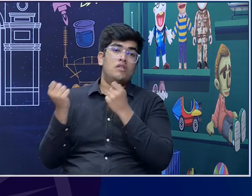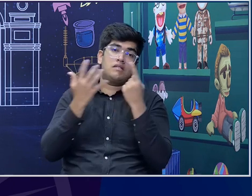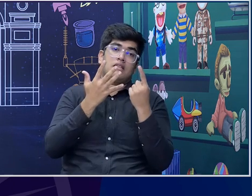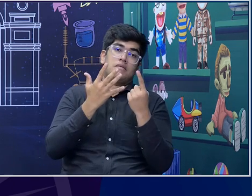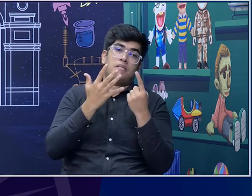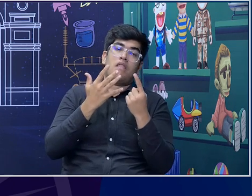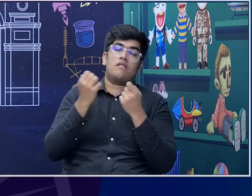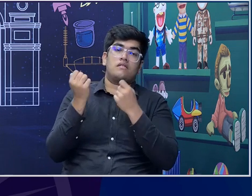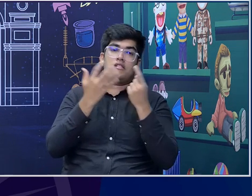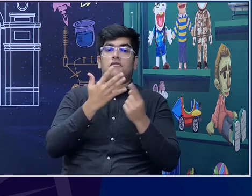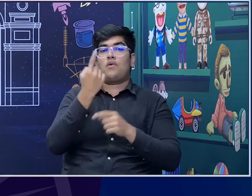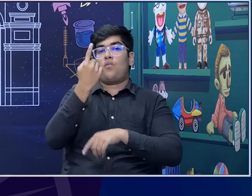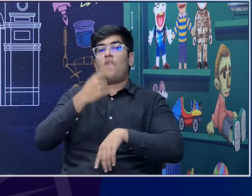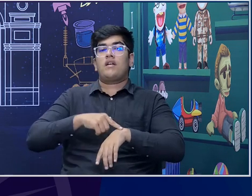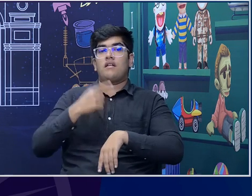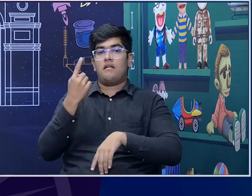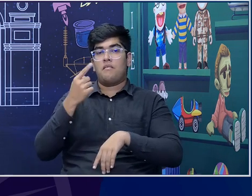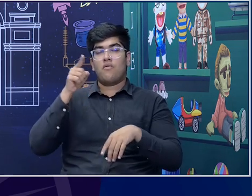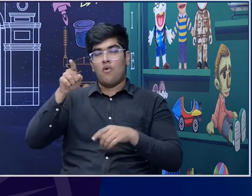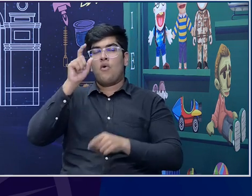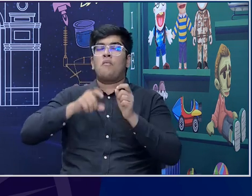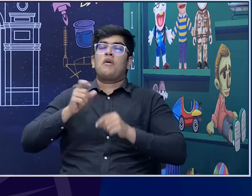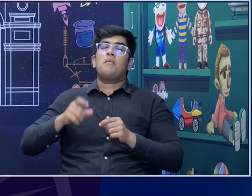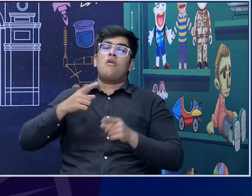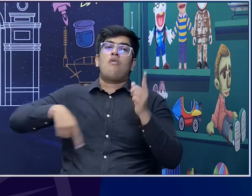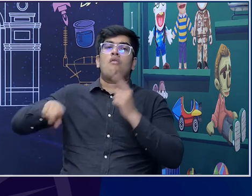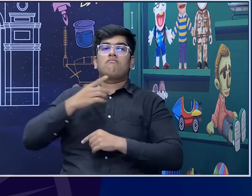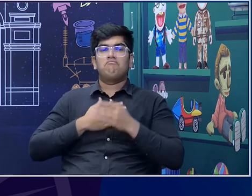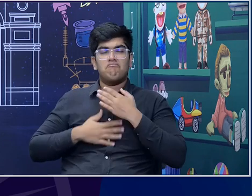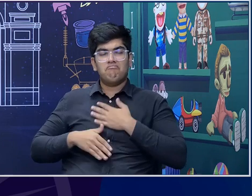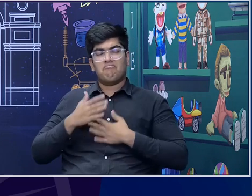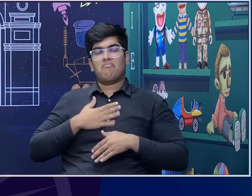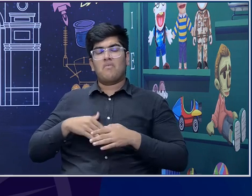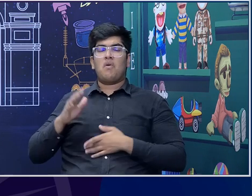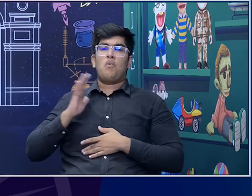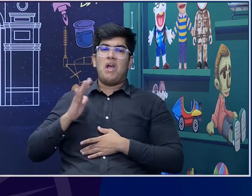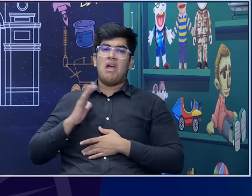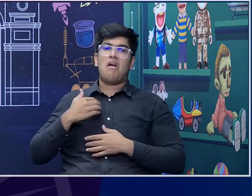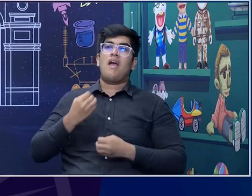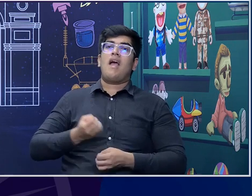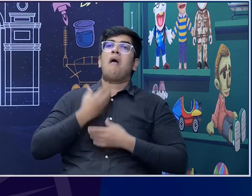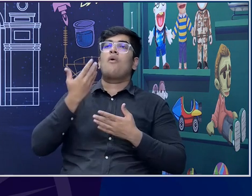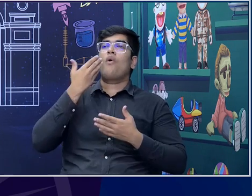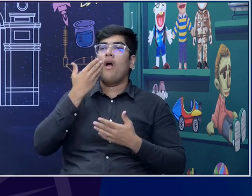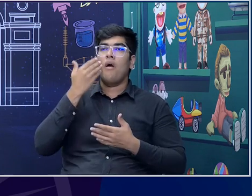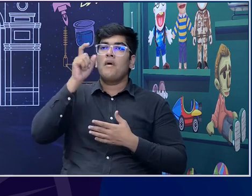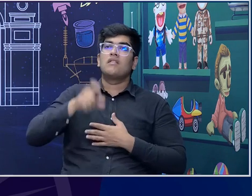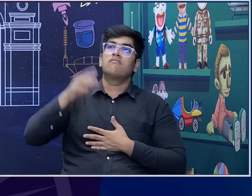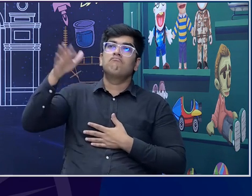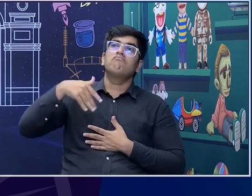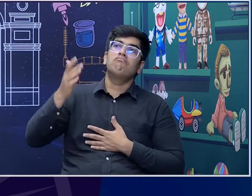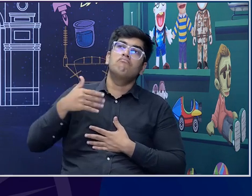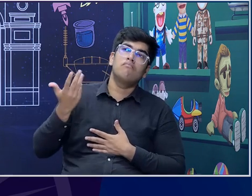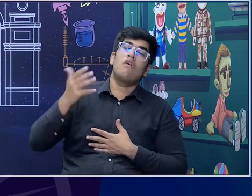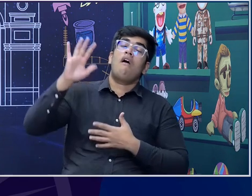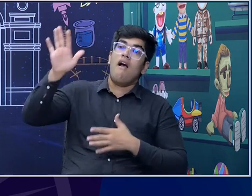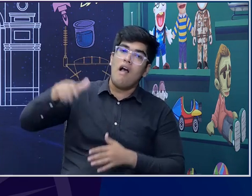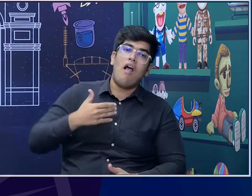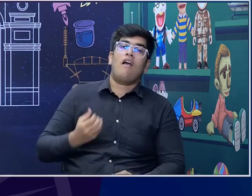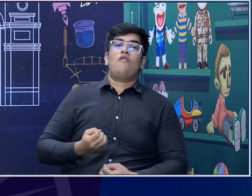बहुत इंतजार करते हैं कि वो कब आएंगे कब हमारे लिए खुशियां आएंगी तो उनको इसलिए अपनी जो